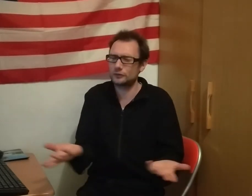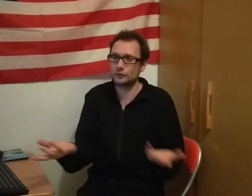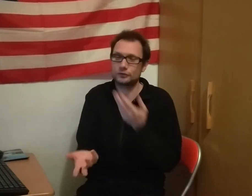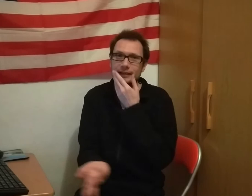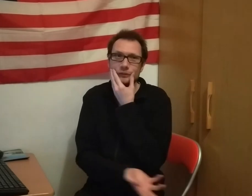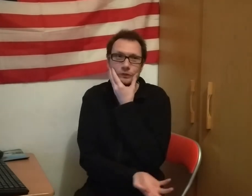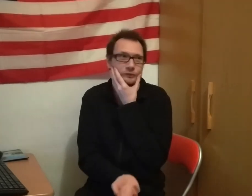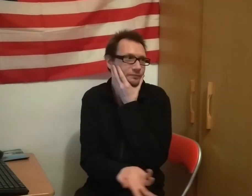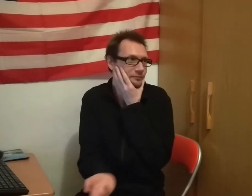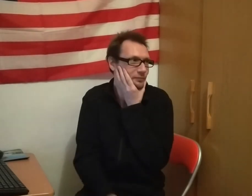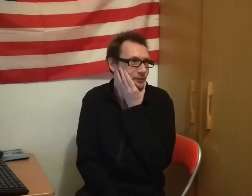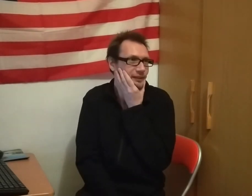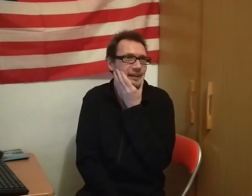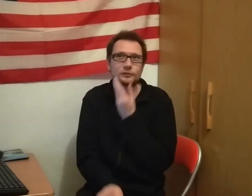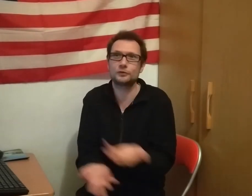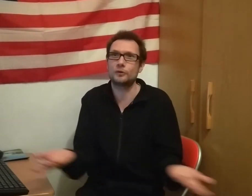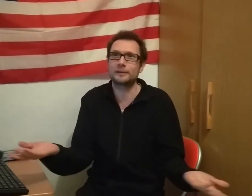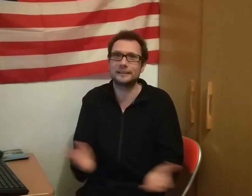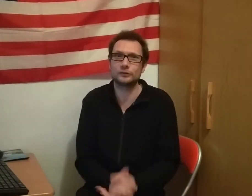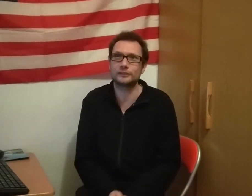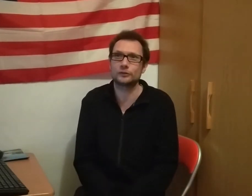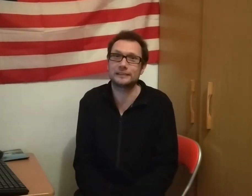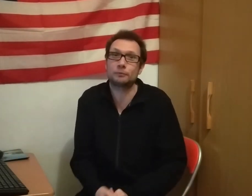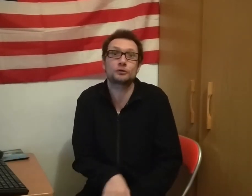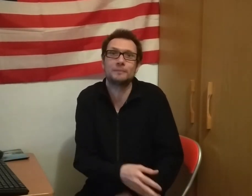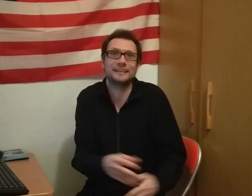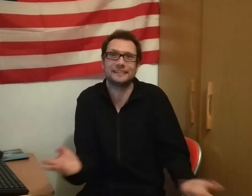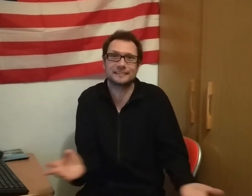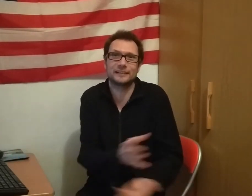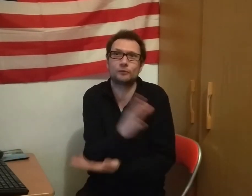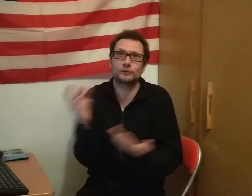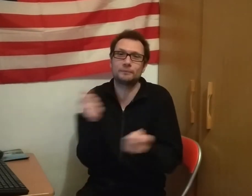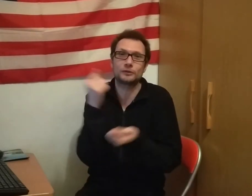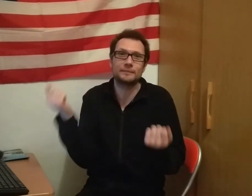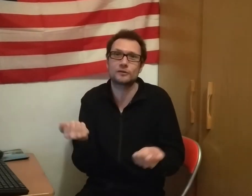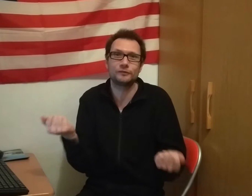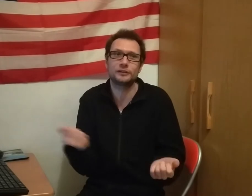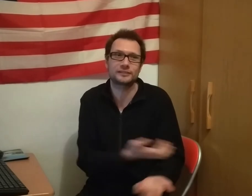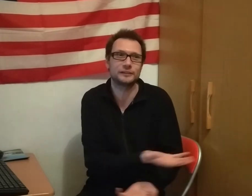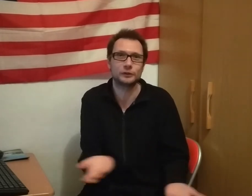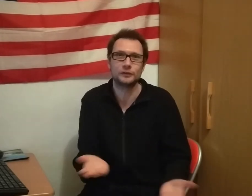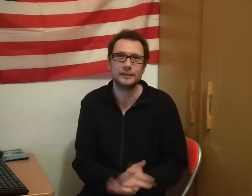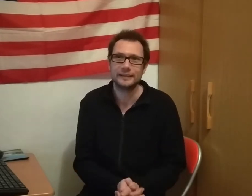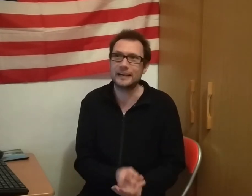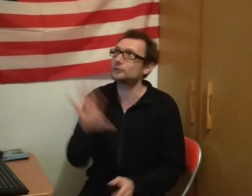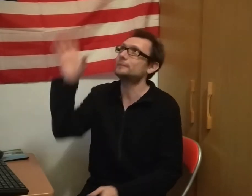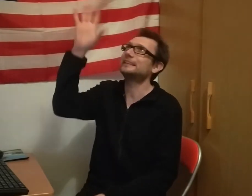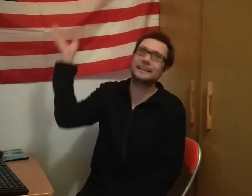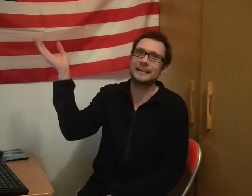yo no sé, yo no. ¿Qué hace un hombre? No, ni tampoco soy manita, así que no puedo tampoco grabar un vídeo haciendo algo de manita en casa,